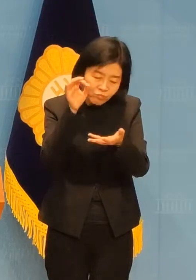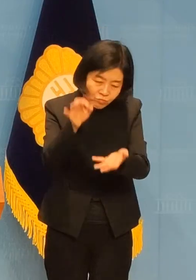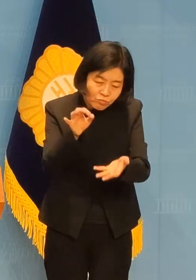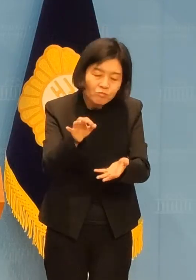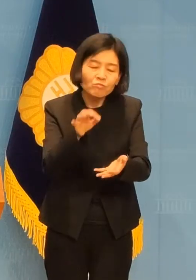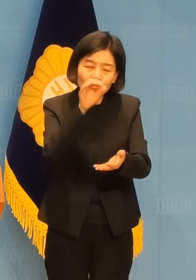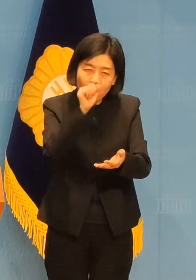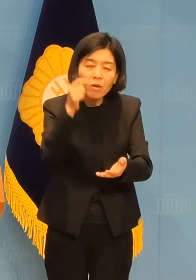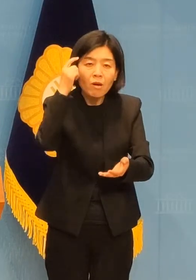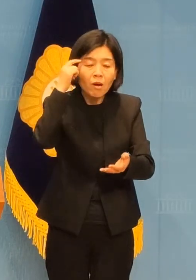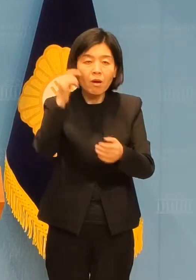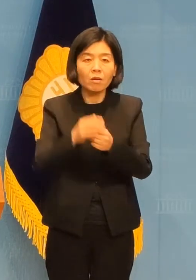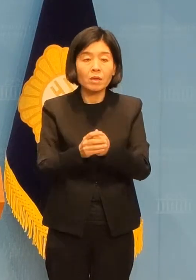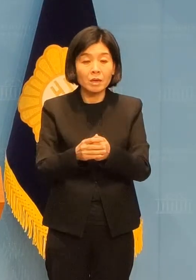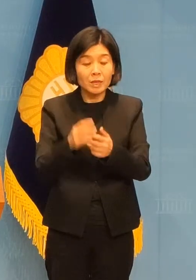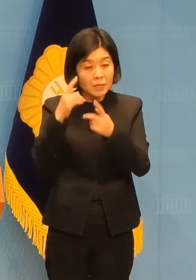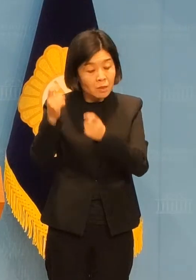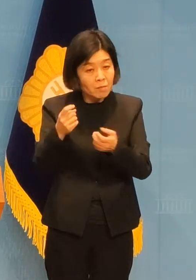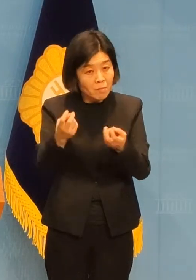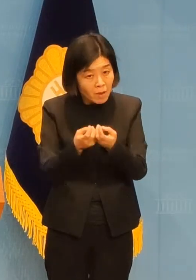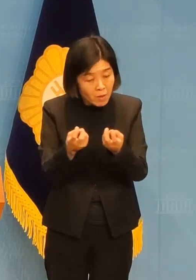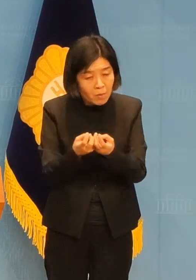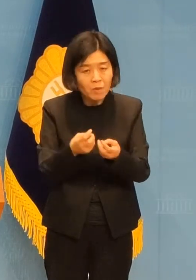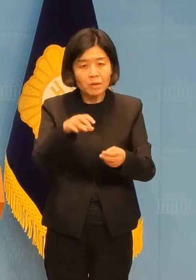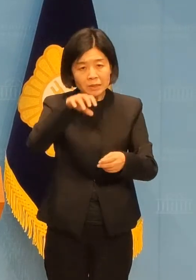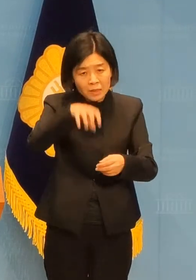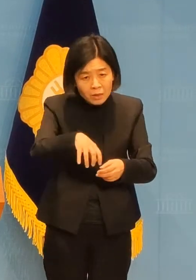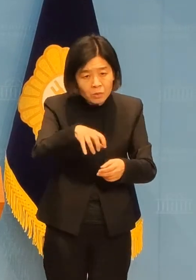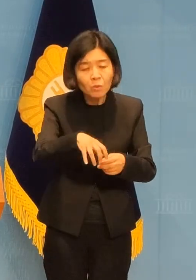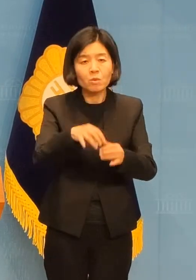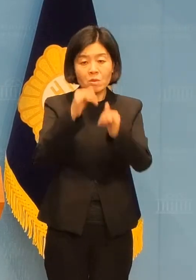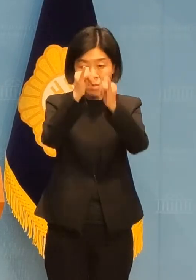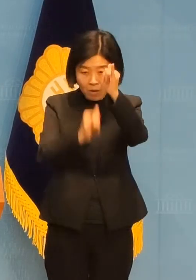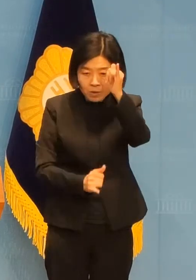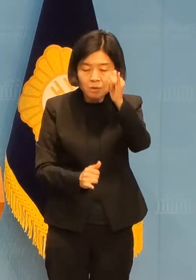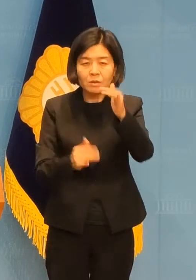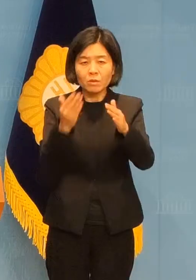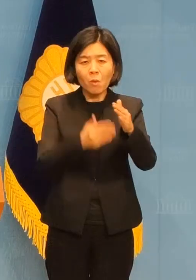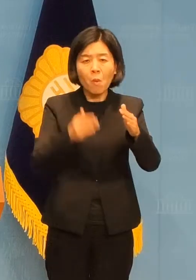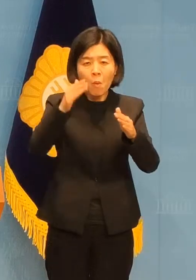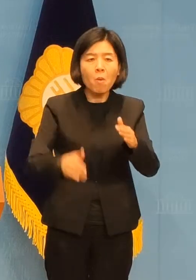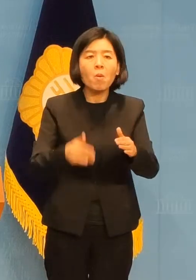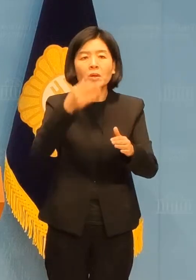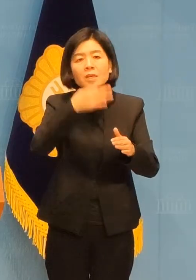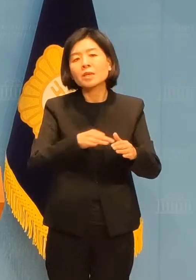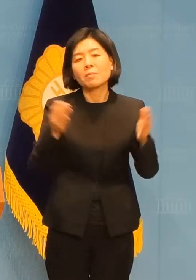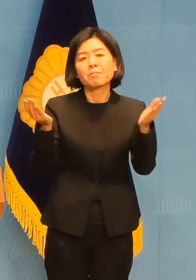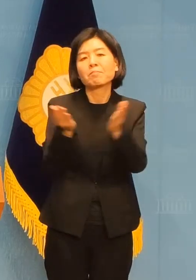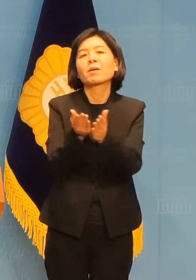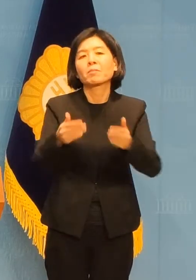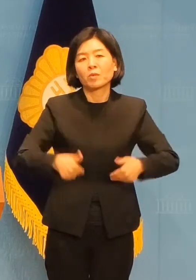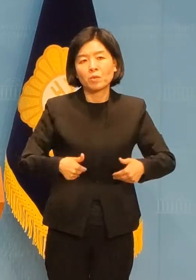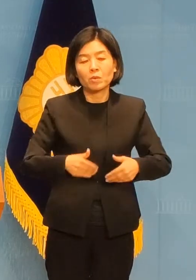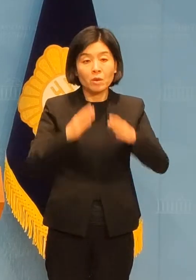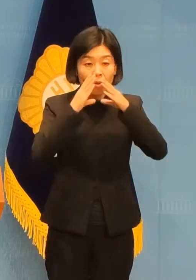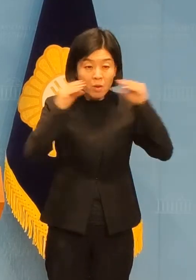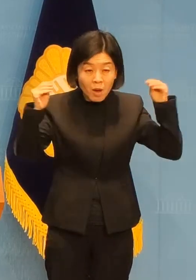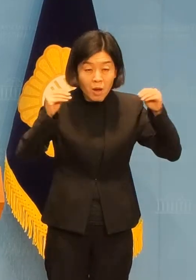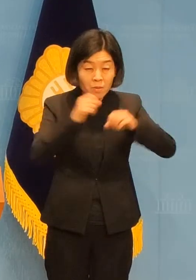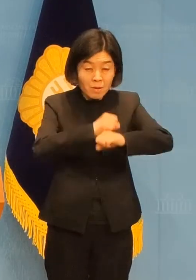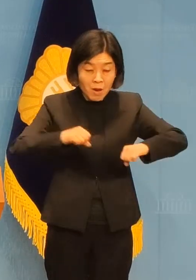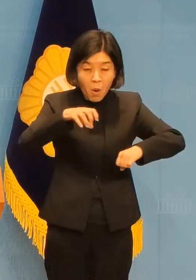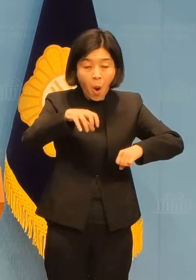기념의 방식과 장소는 역사와 공공성에 합치해야 한다. 광화문 한복판을